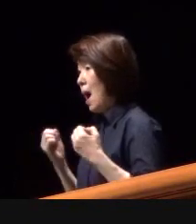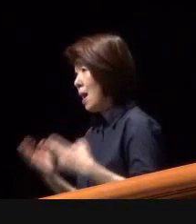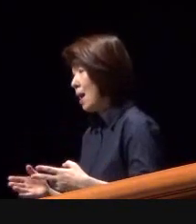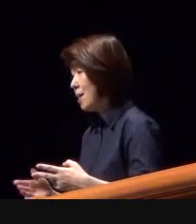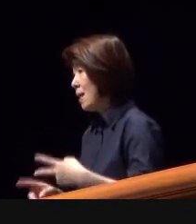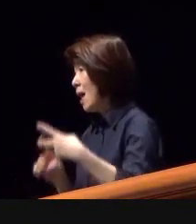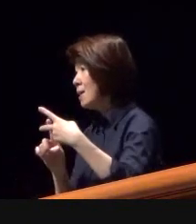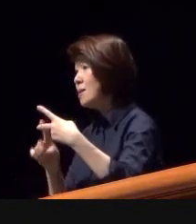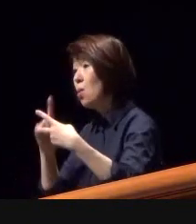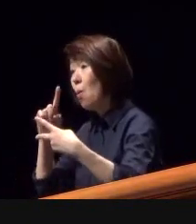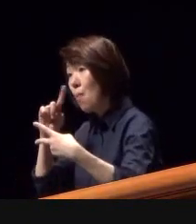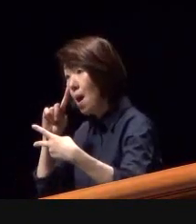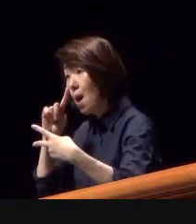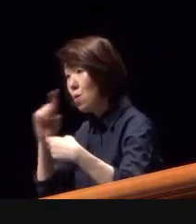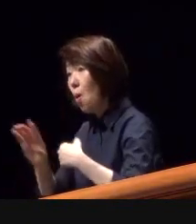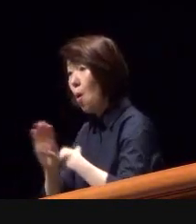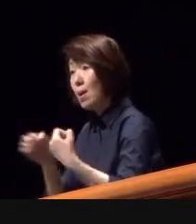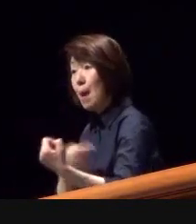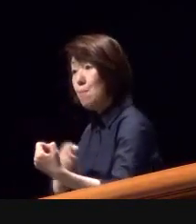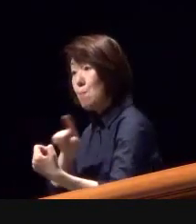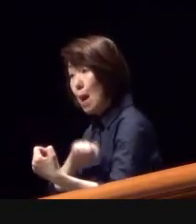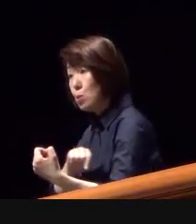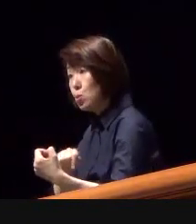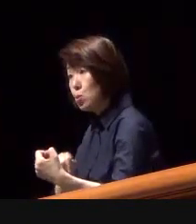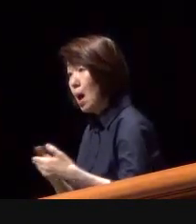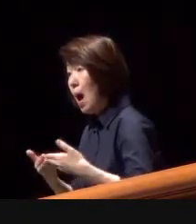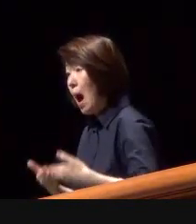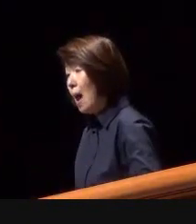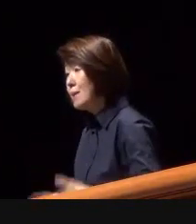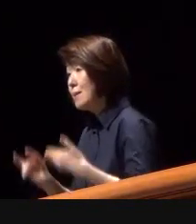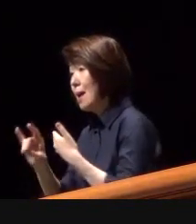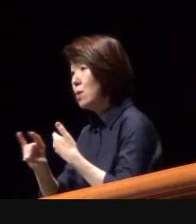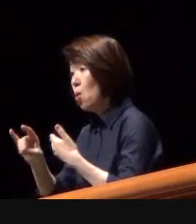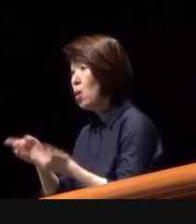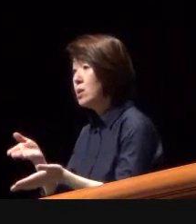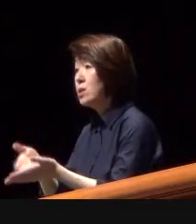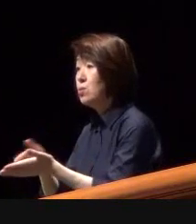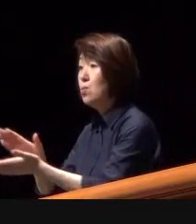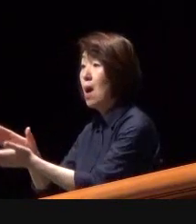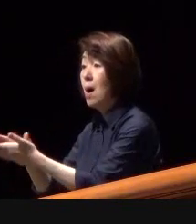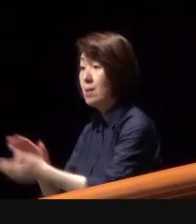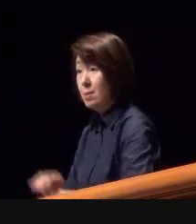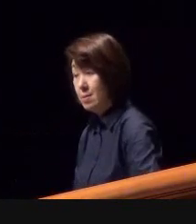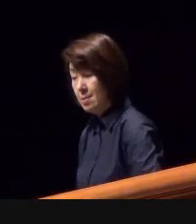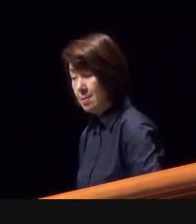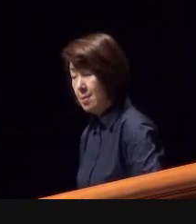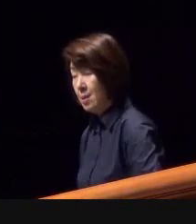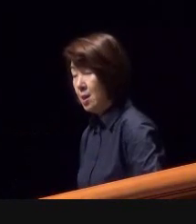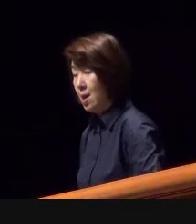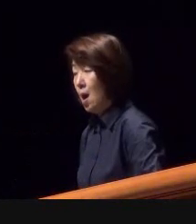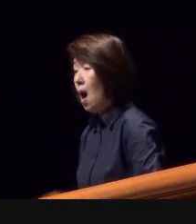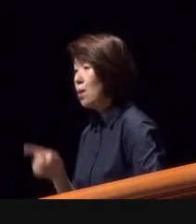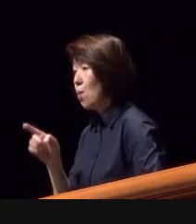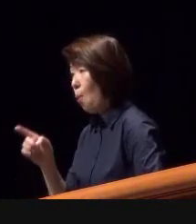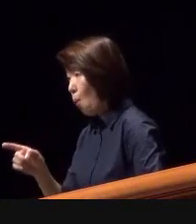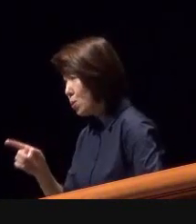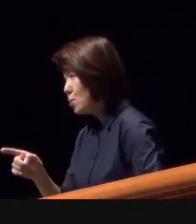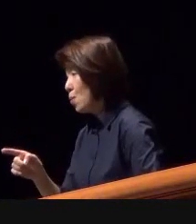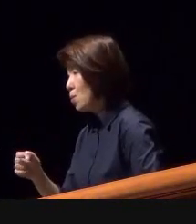目の原発安全神話です。こういうことにですね、私たち